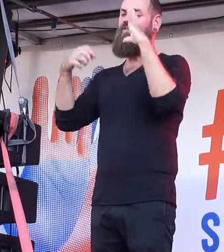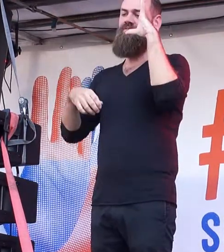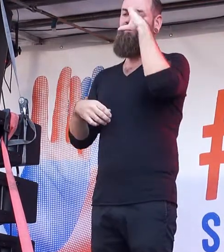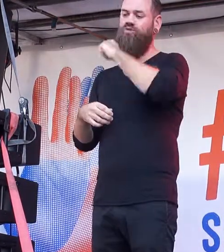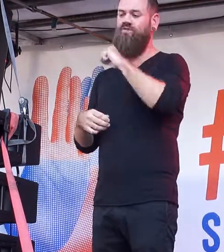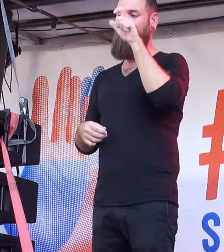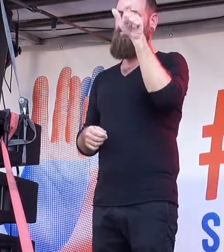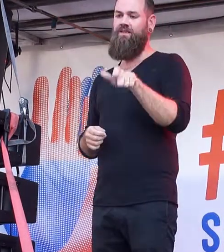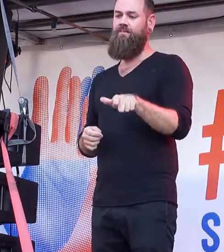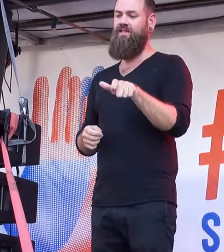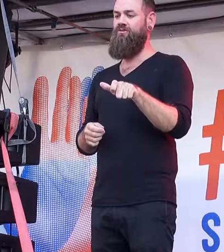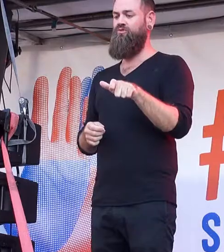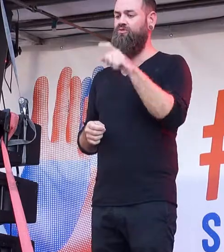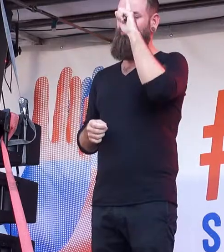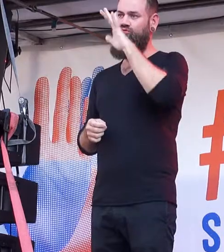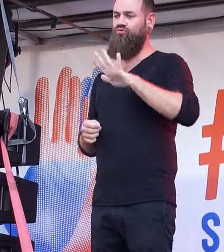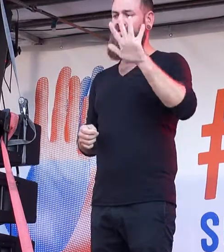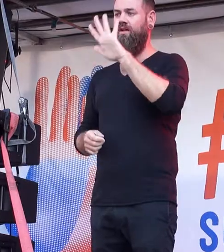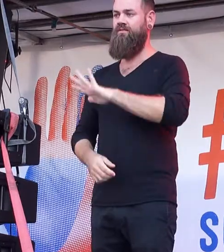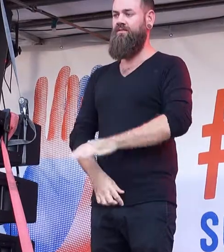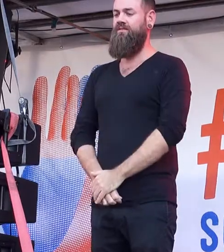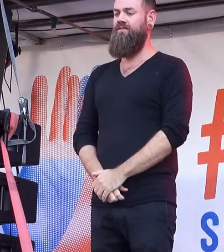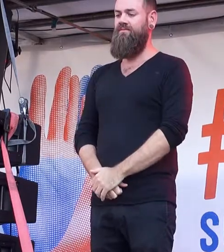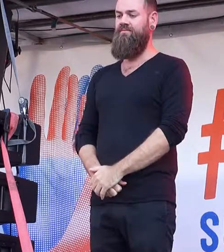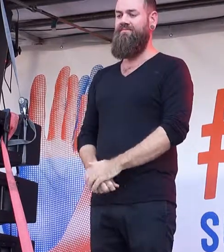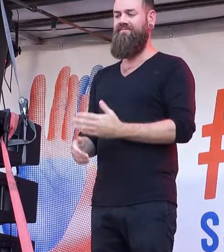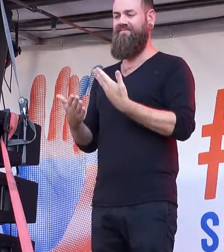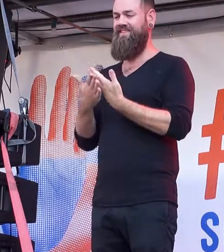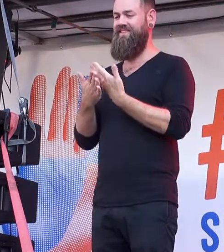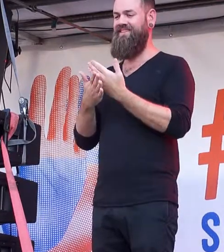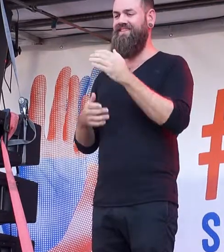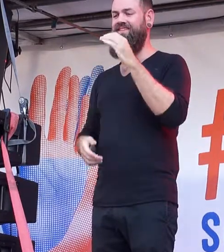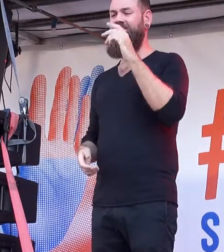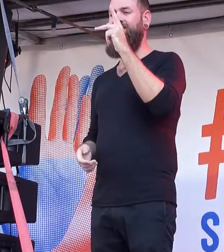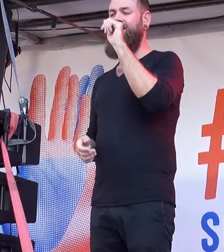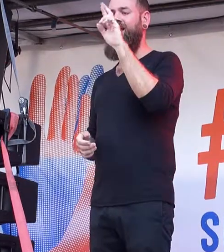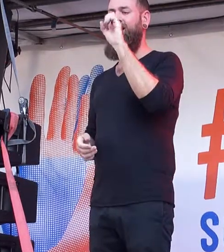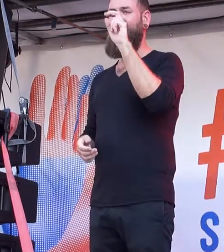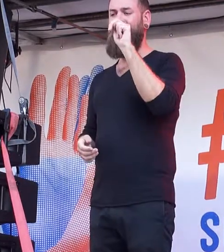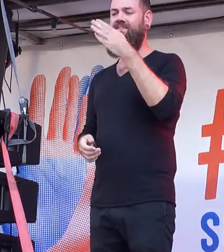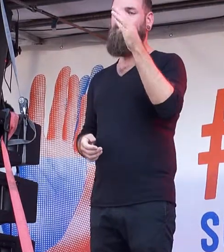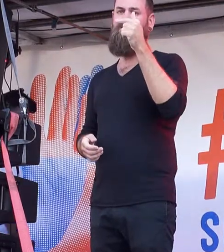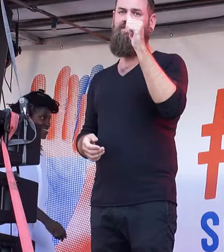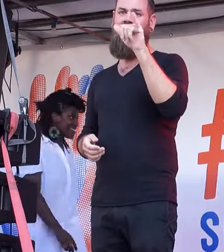One Teach One aktiv. Einen fetten Applaus bitte für Karen Taylor.